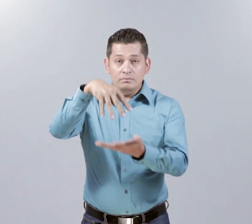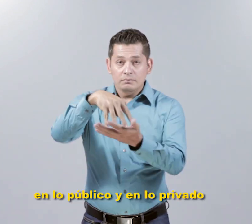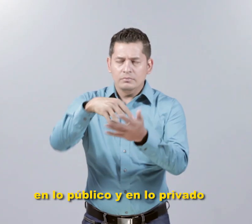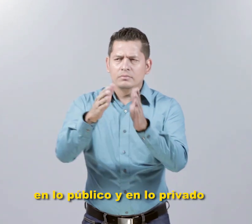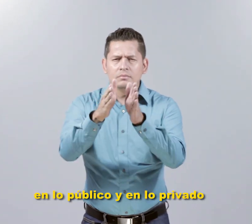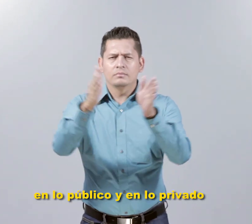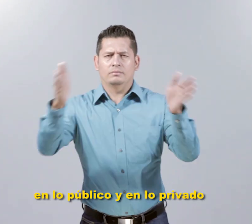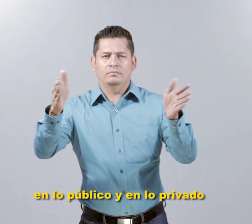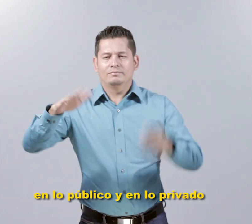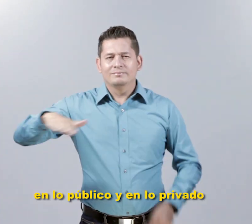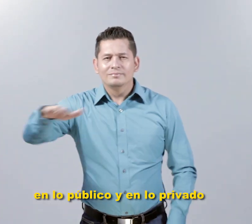en lo público y en lo privado.